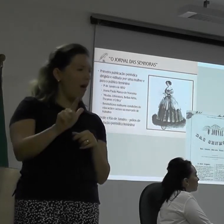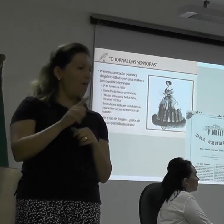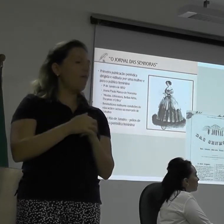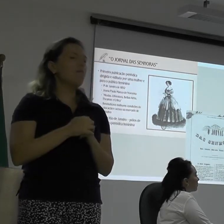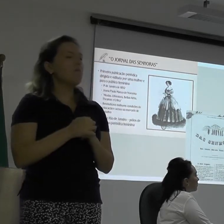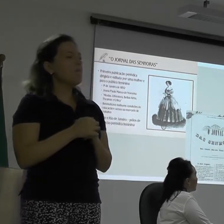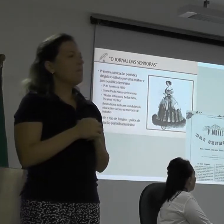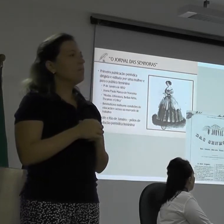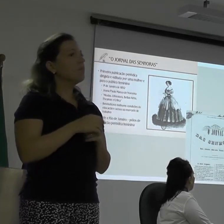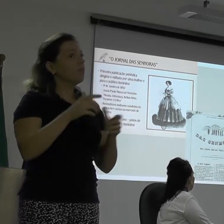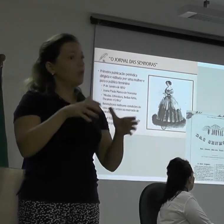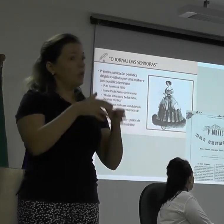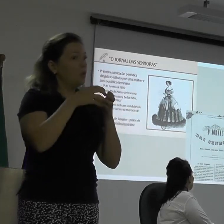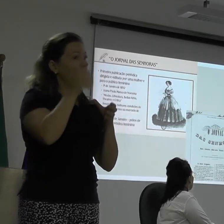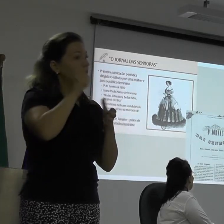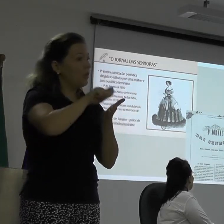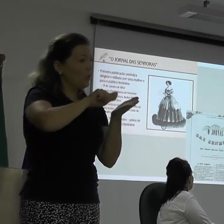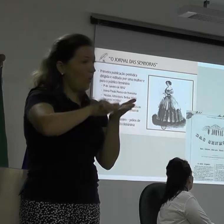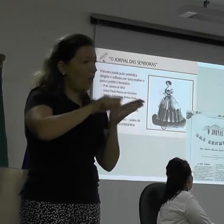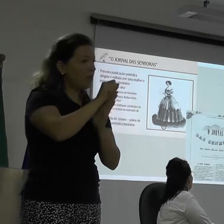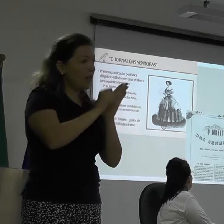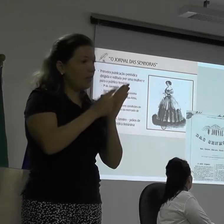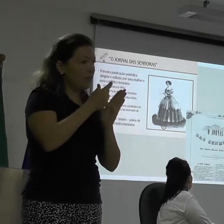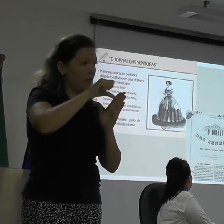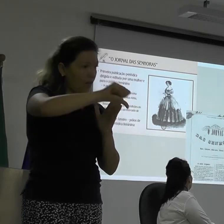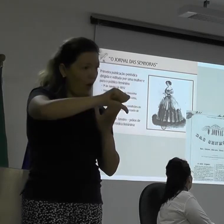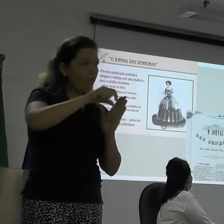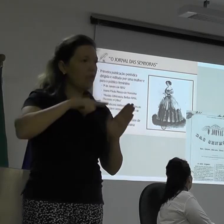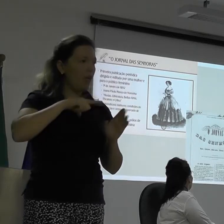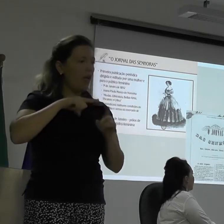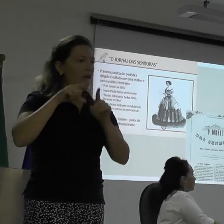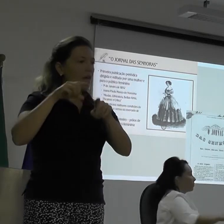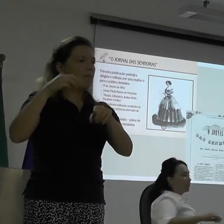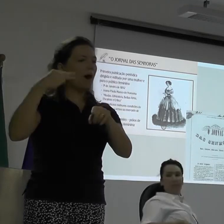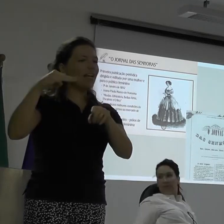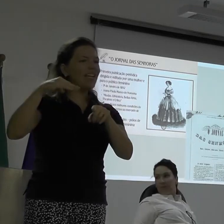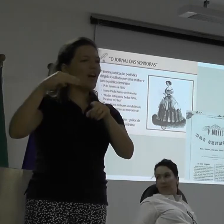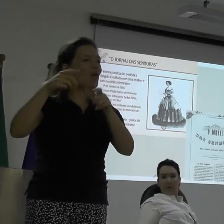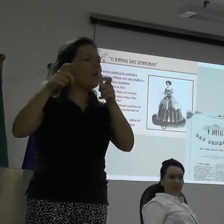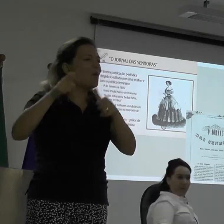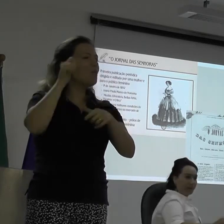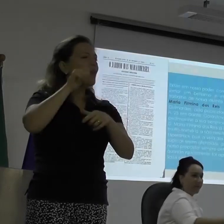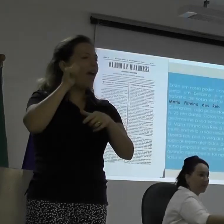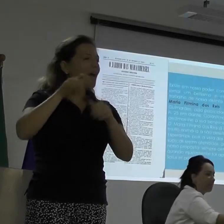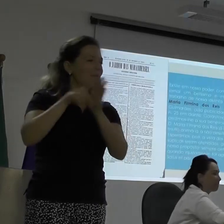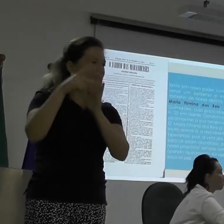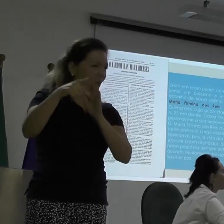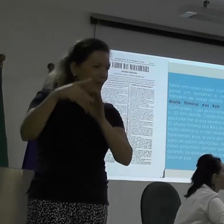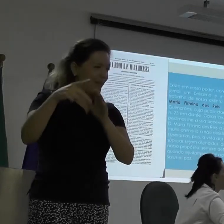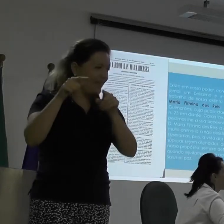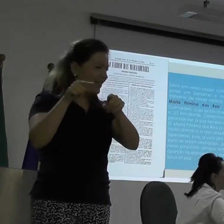femininas do século XIX, a maranhense Maria Firmina dos Reis,